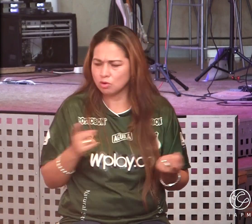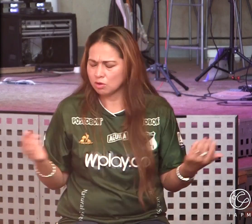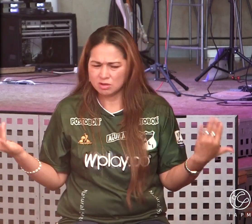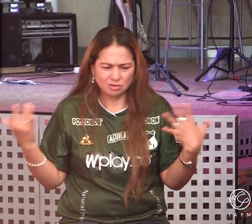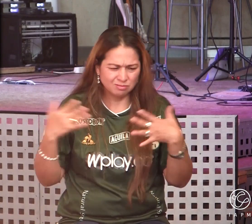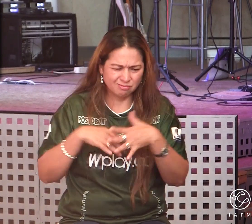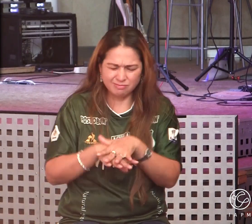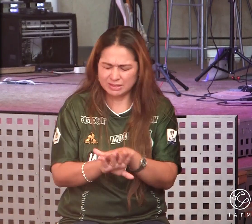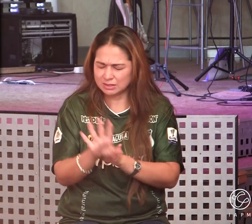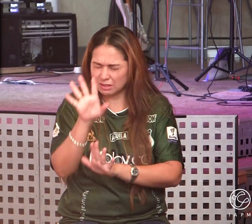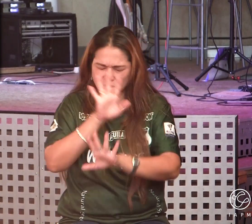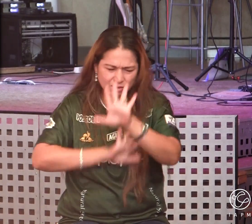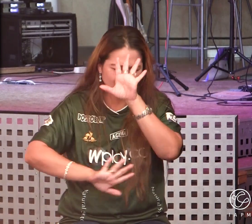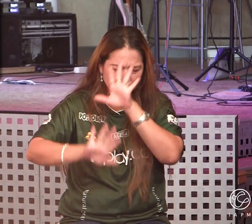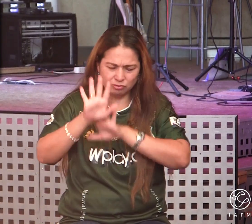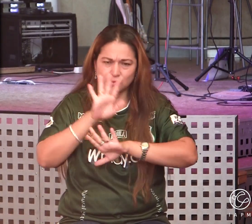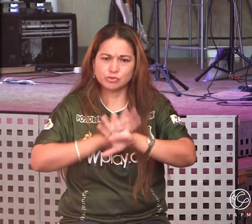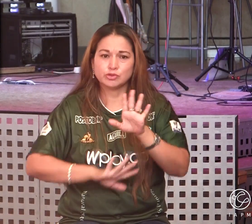estamos.